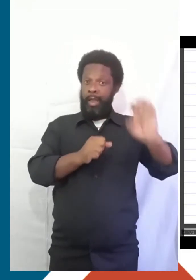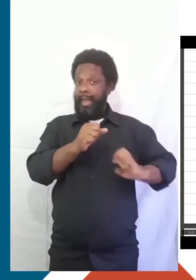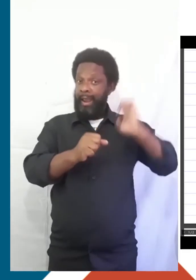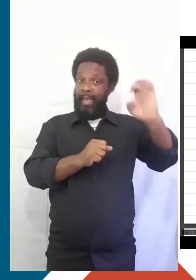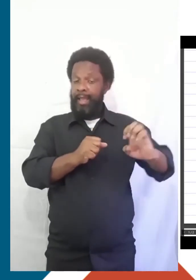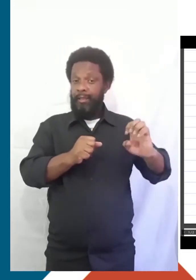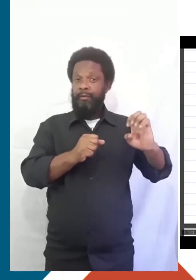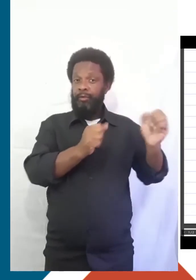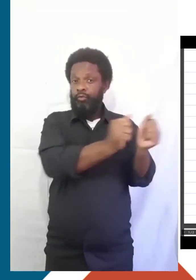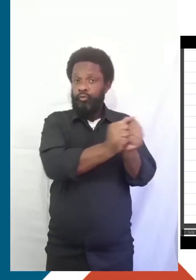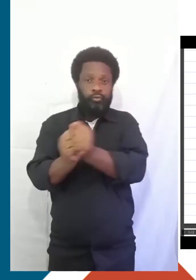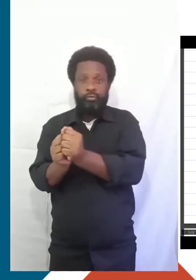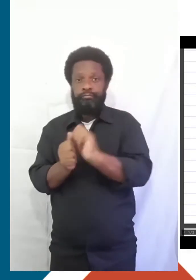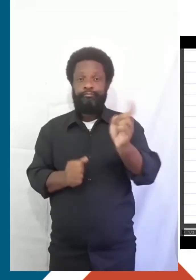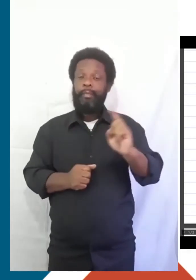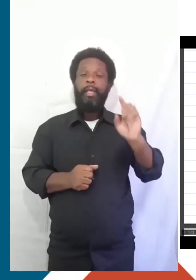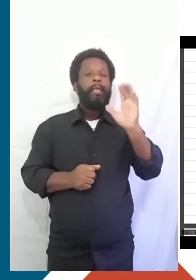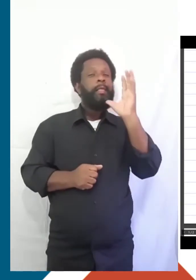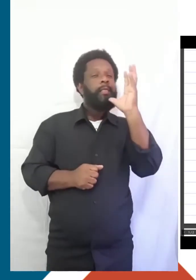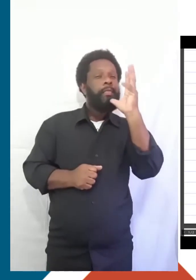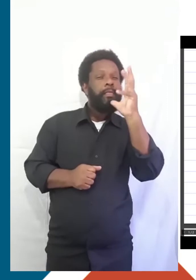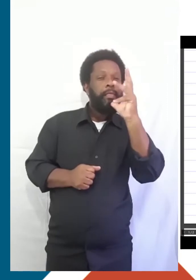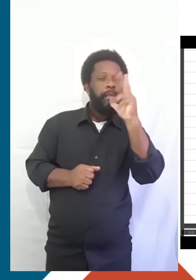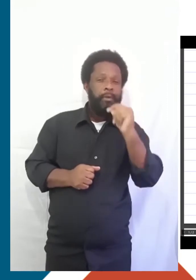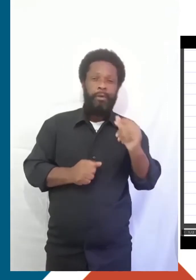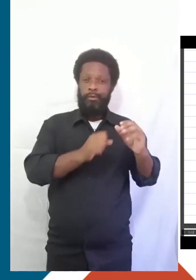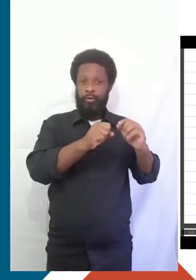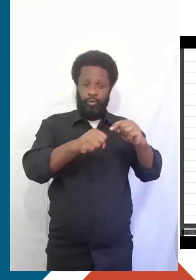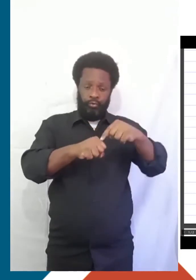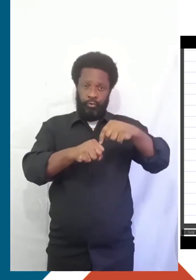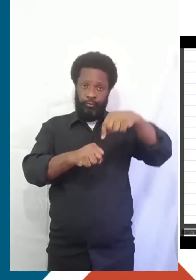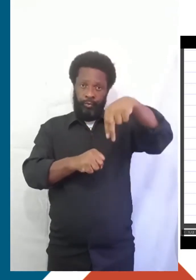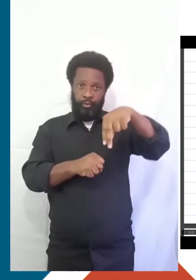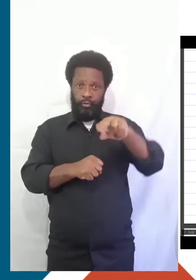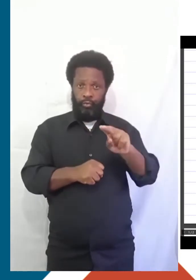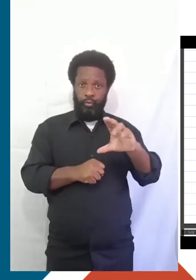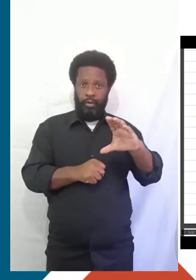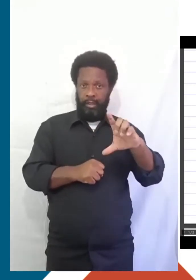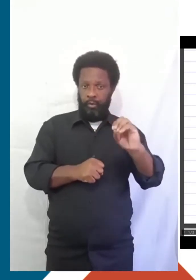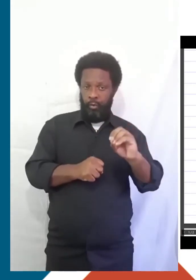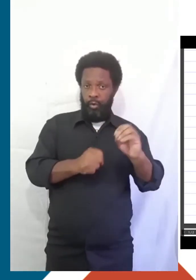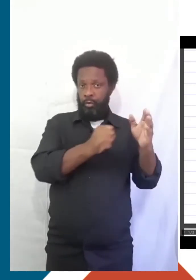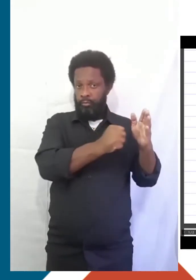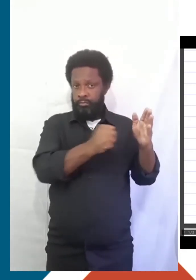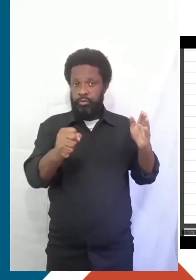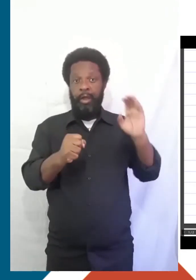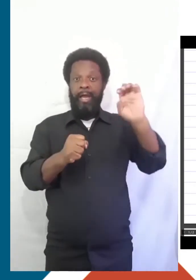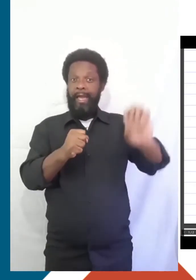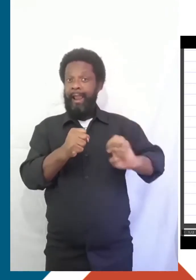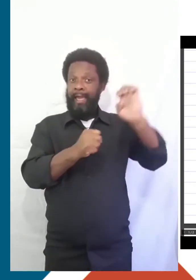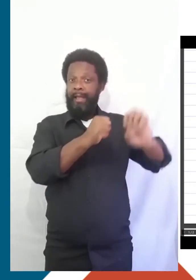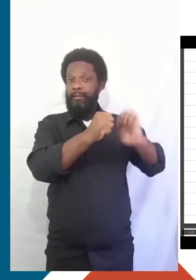só que os elétrons eles vão demorar a sentir esse movimento. Eles